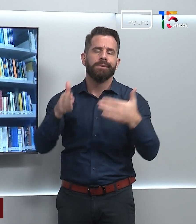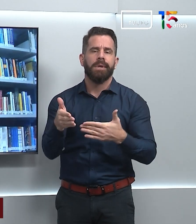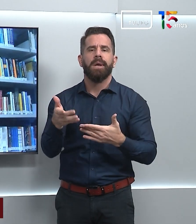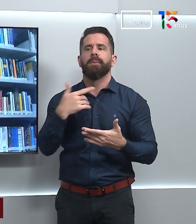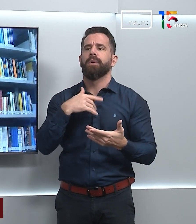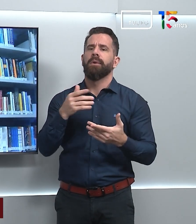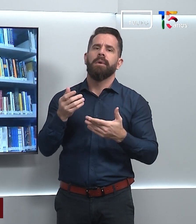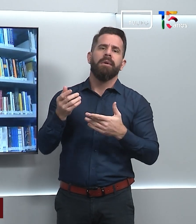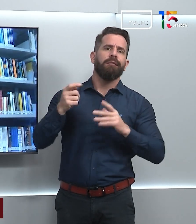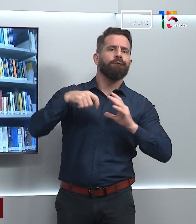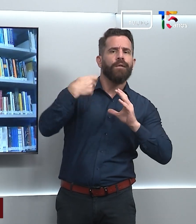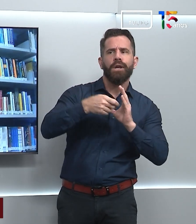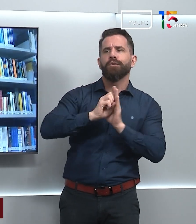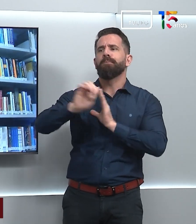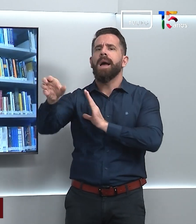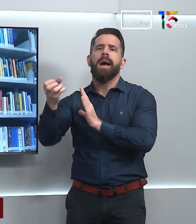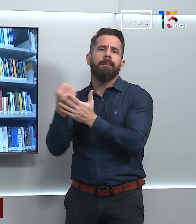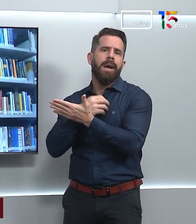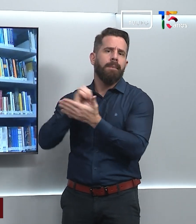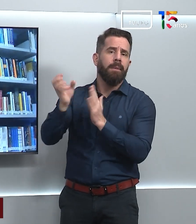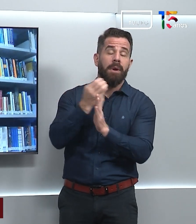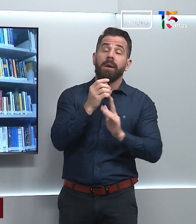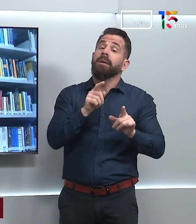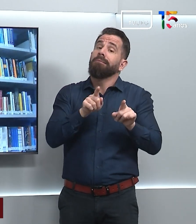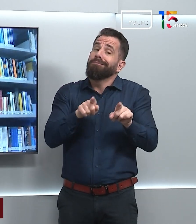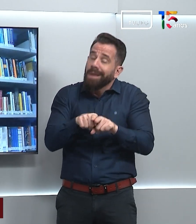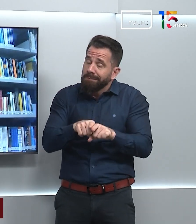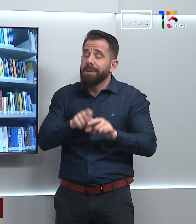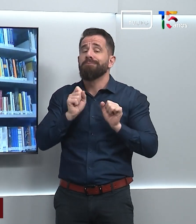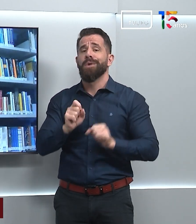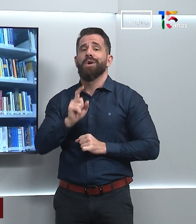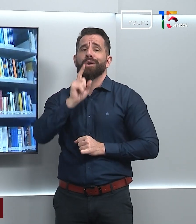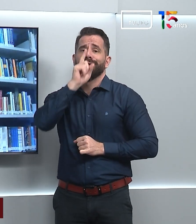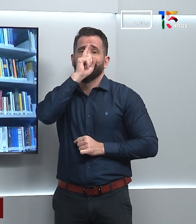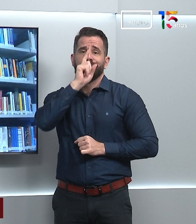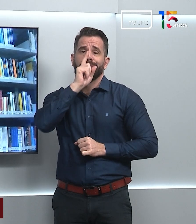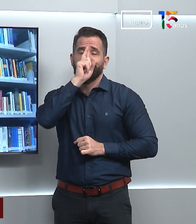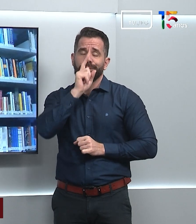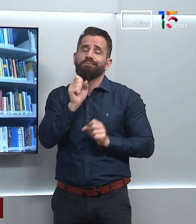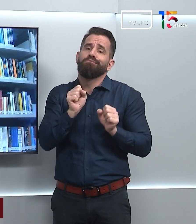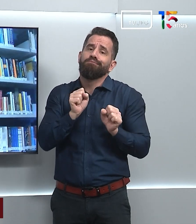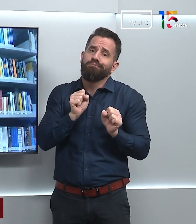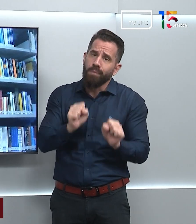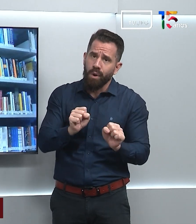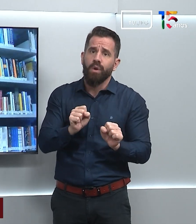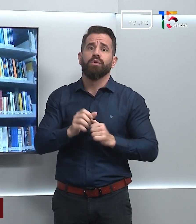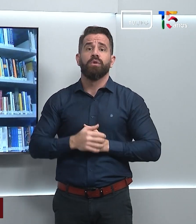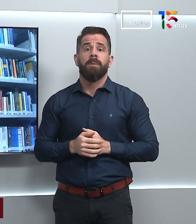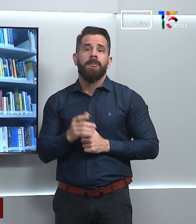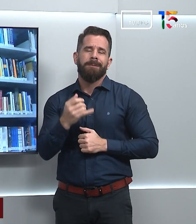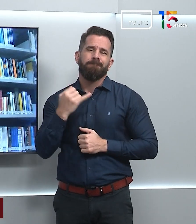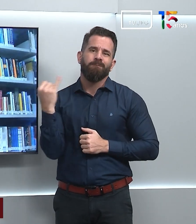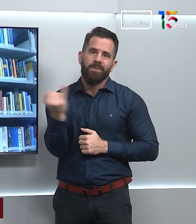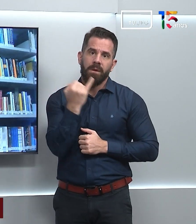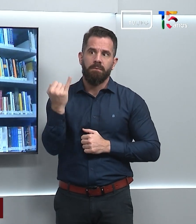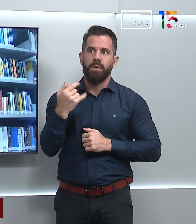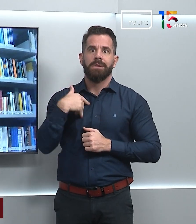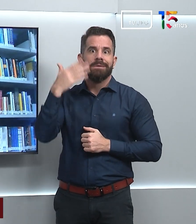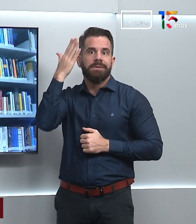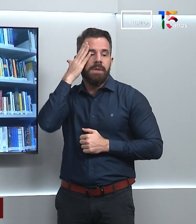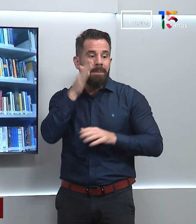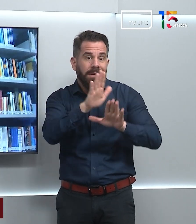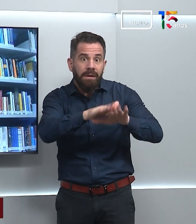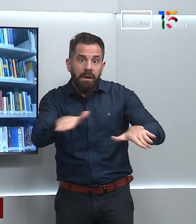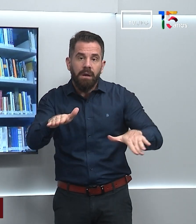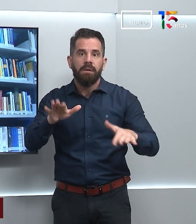amigos, mas também estão expostas a riscos, né, nesses ambientes. Então, é importante que a gente considere essa presença para que a gente possa orientar